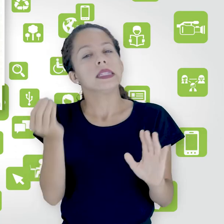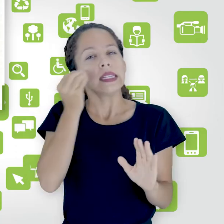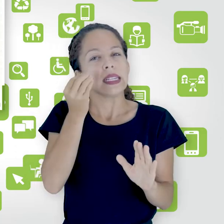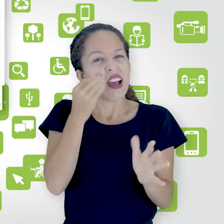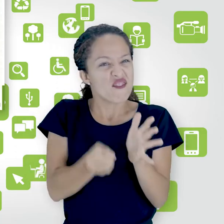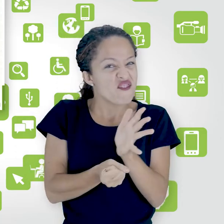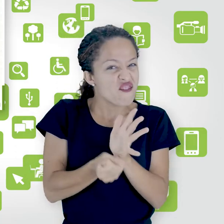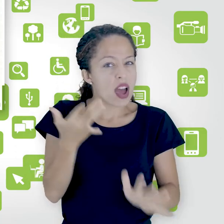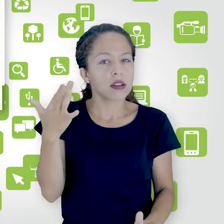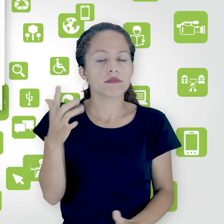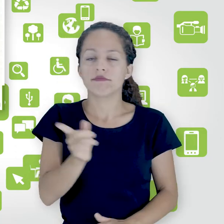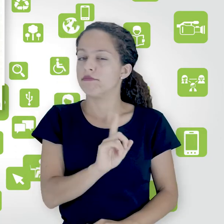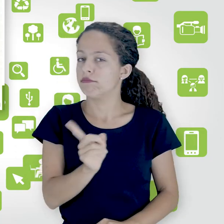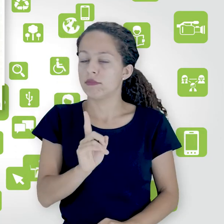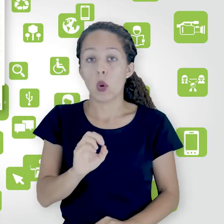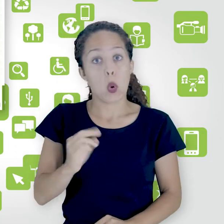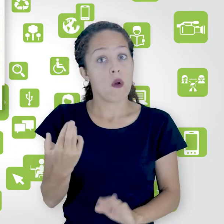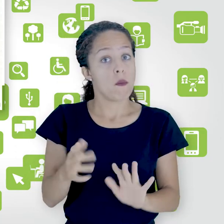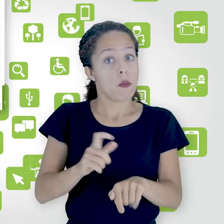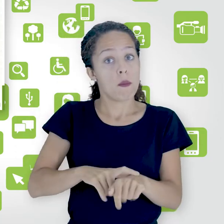sem múltiplas tentativas. Bom, ao